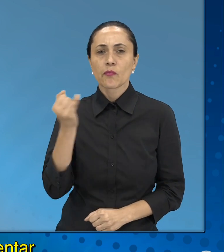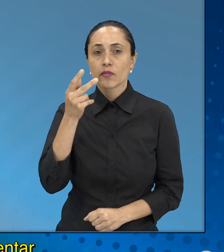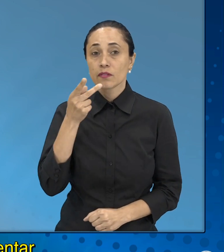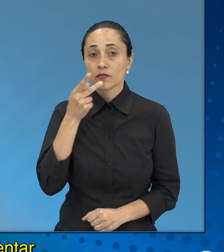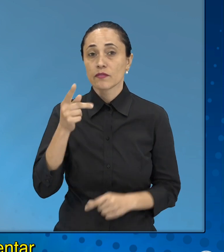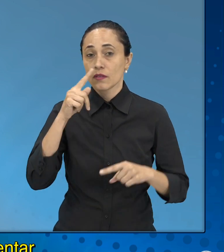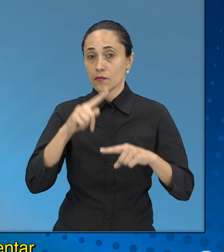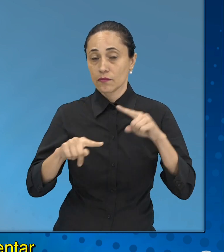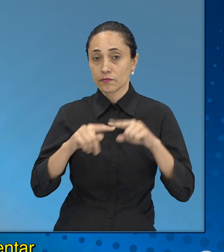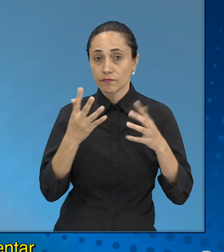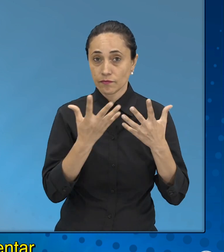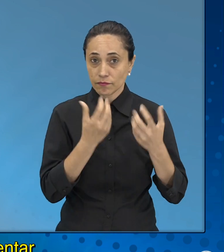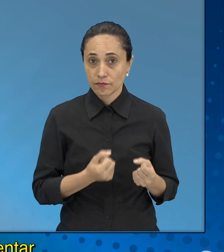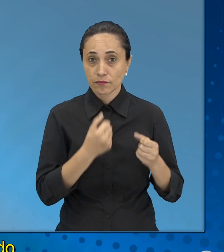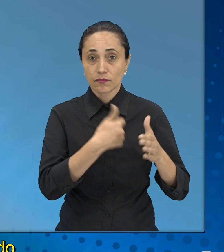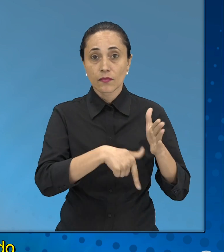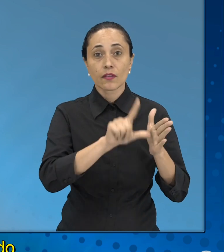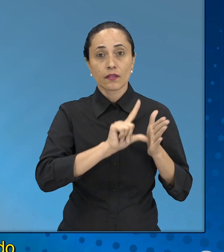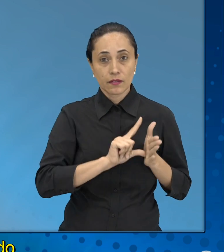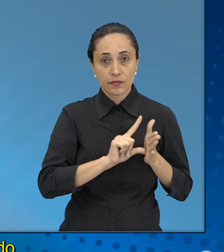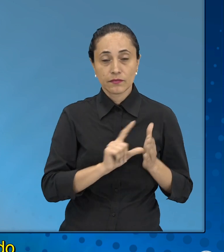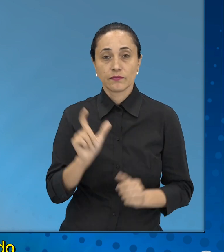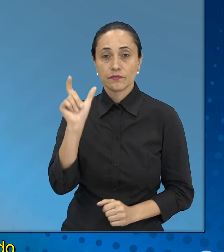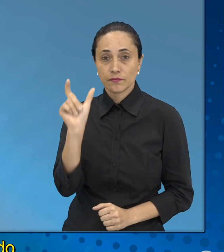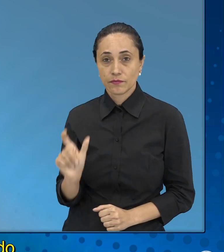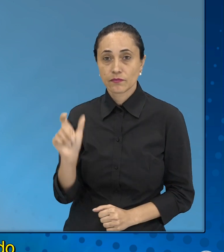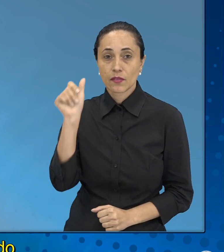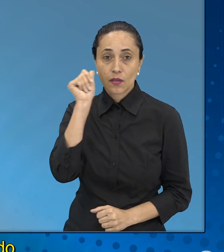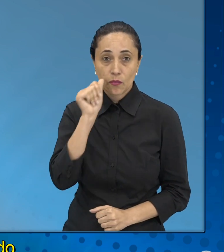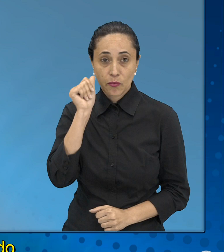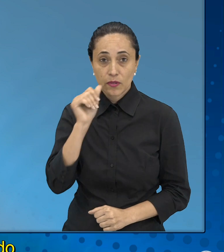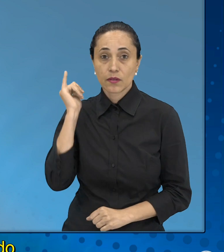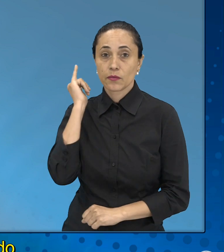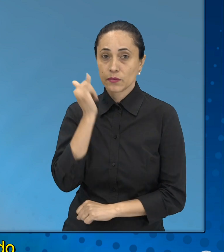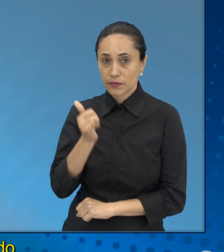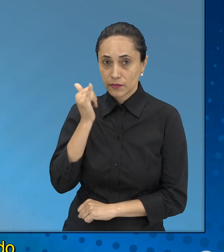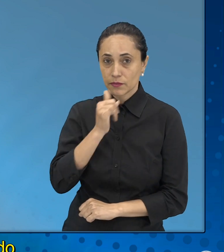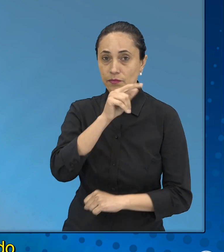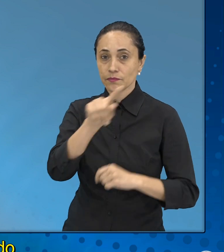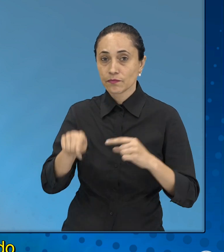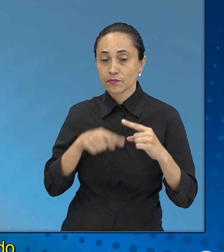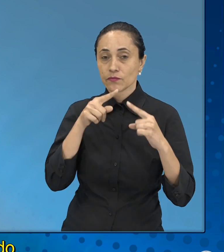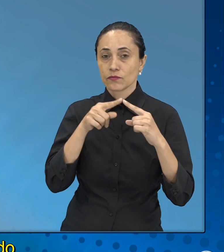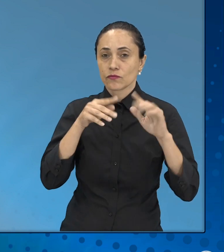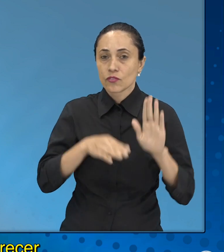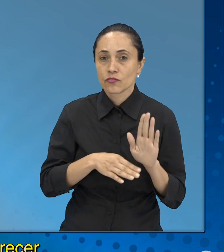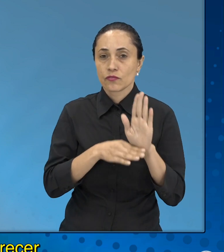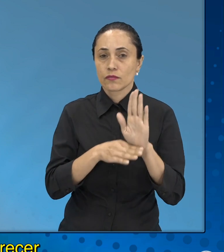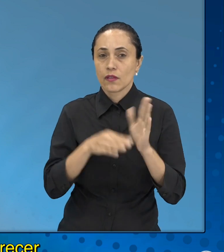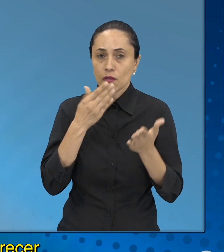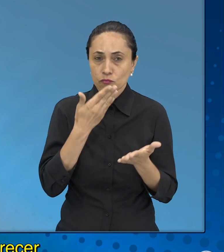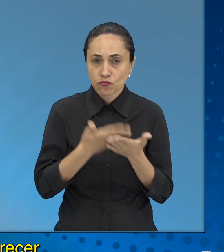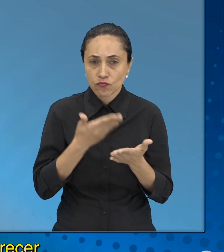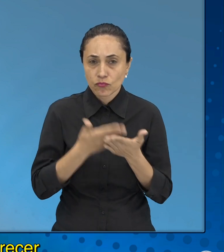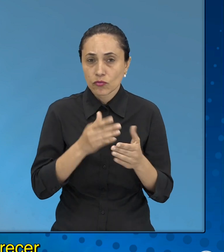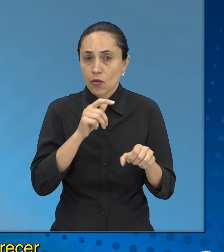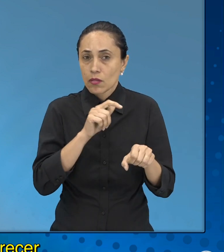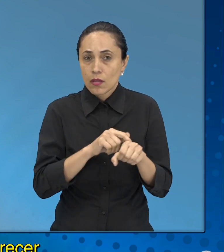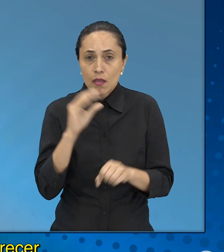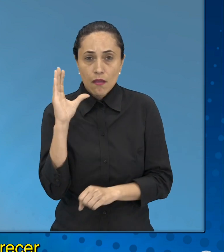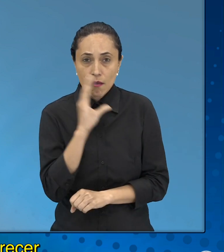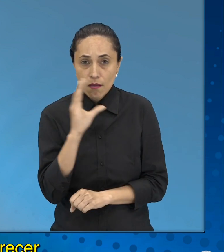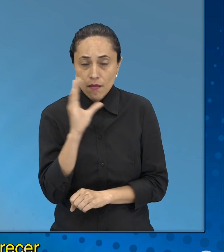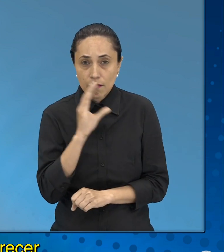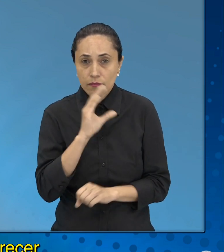É importante comentar que o material foi disponibilizado previamente pela contadora, com o intuito de